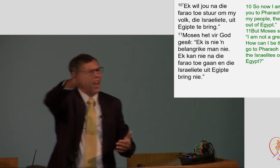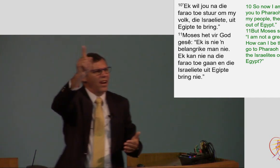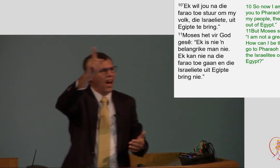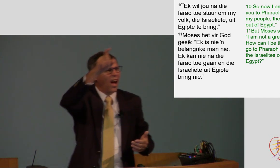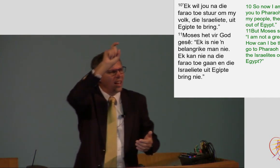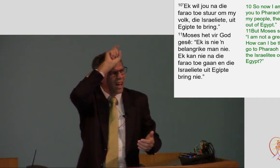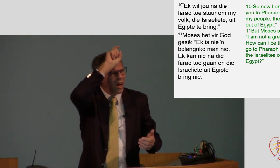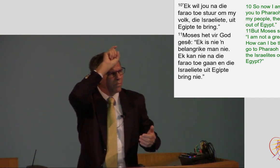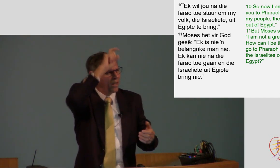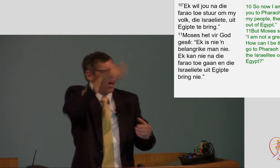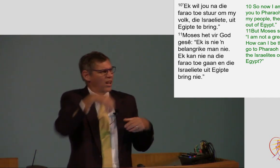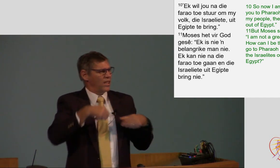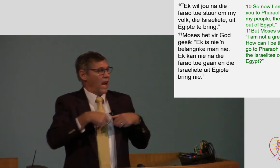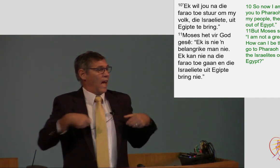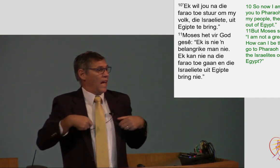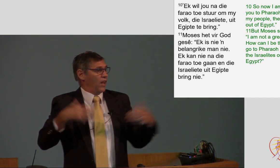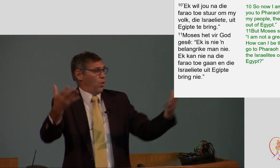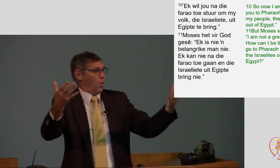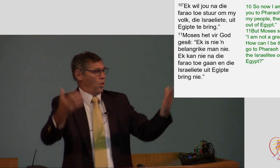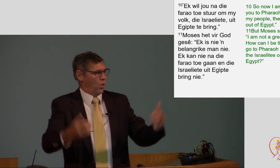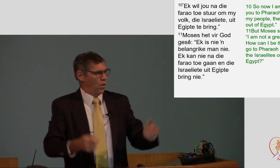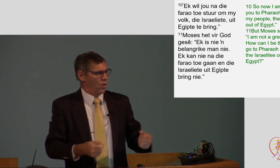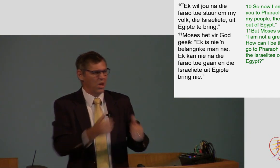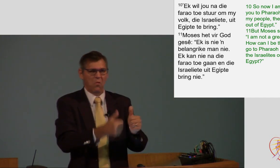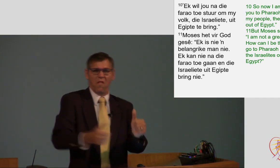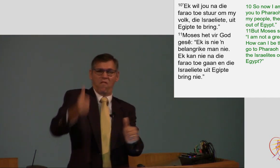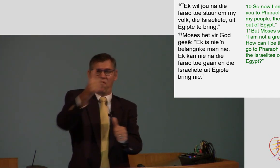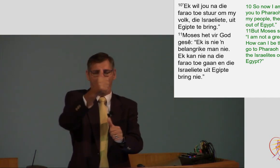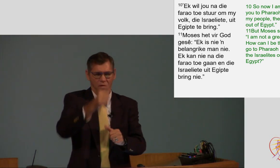na Egiptenaar se leier toe, die hoof?